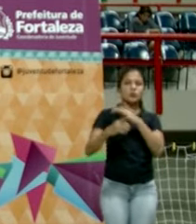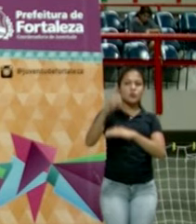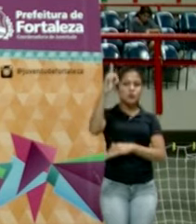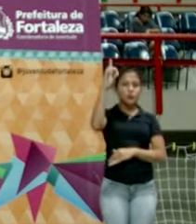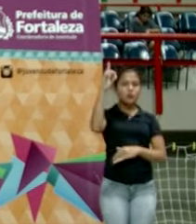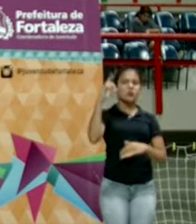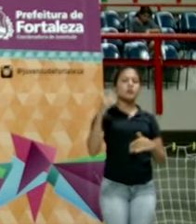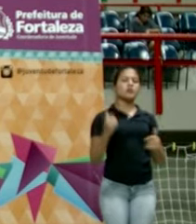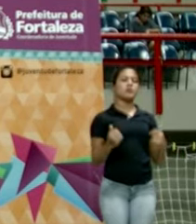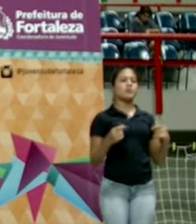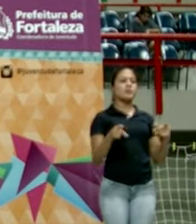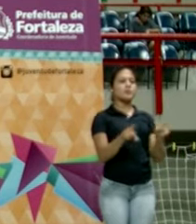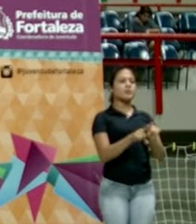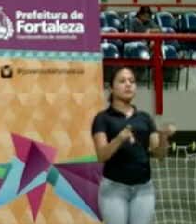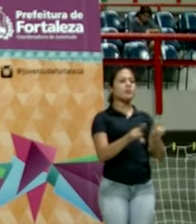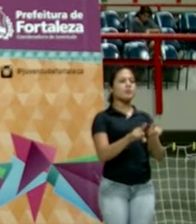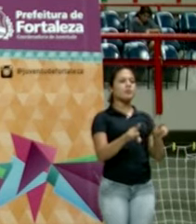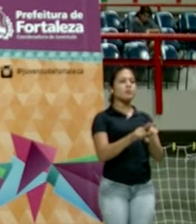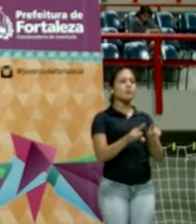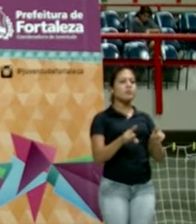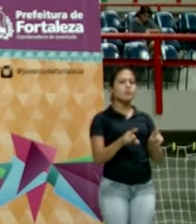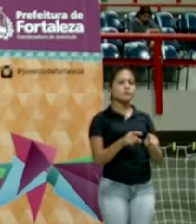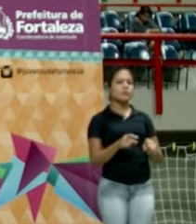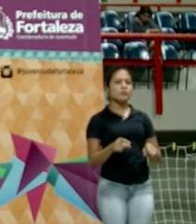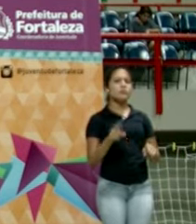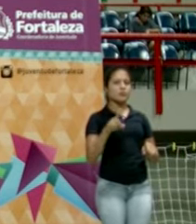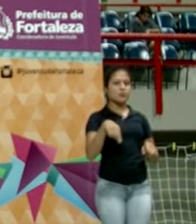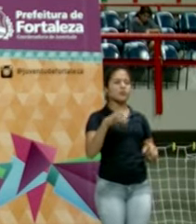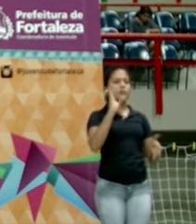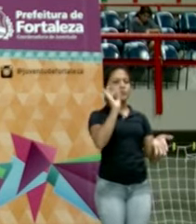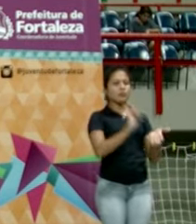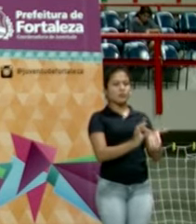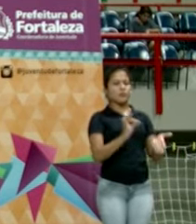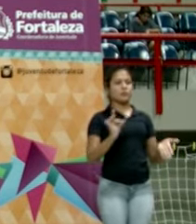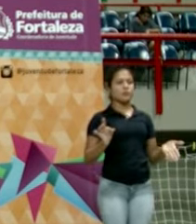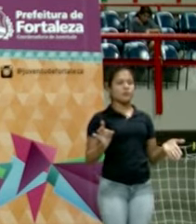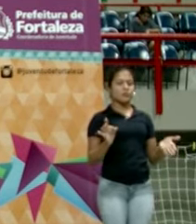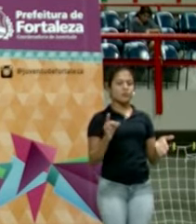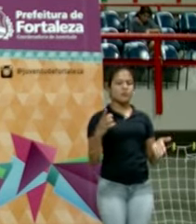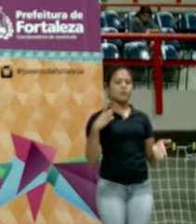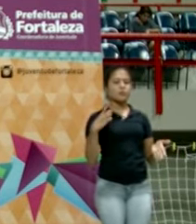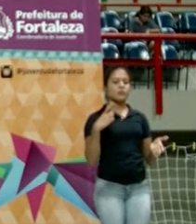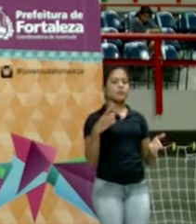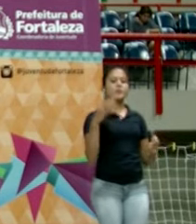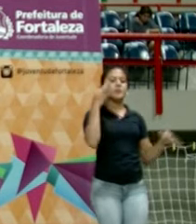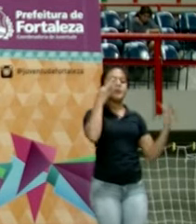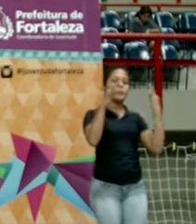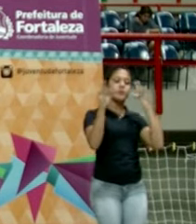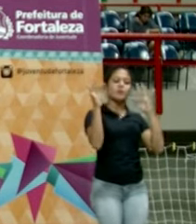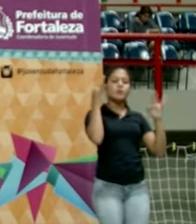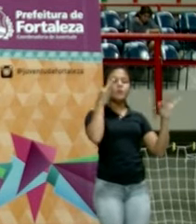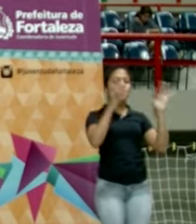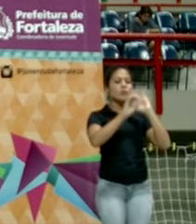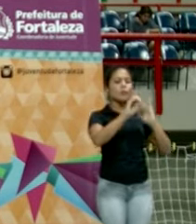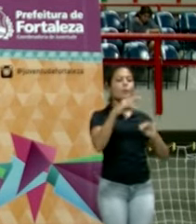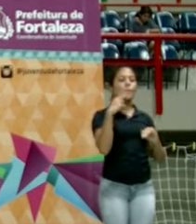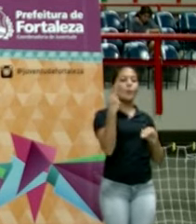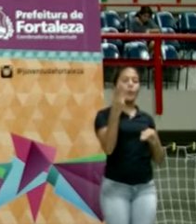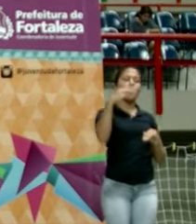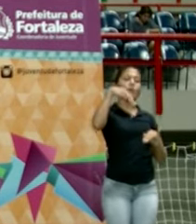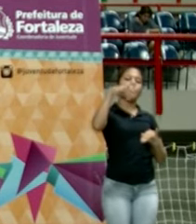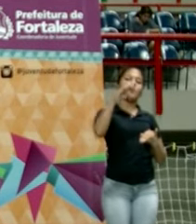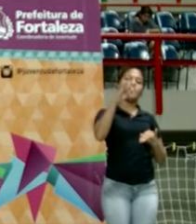na qual ele se manifesta como um gênio verdadeiramente original. Se se trata da física, da fisiologia ou dos